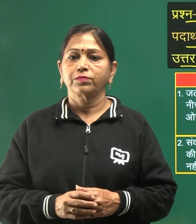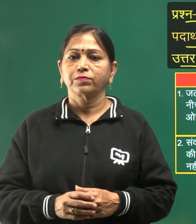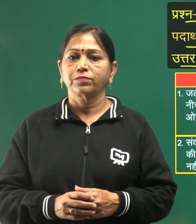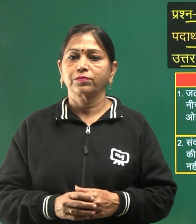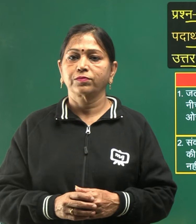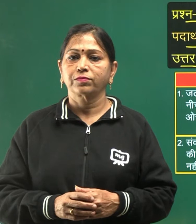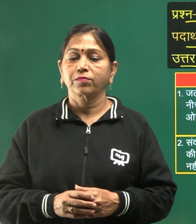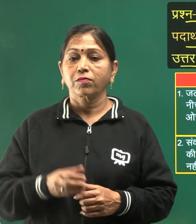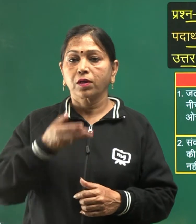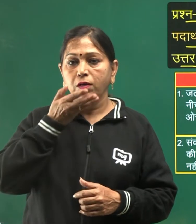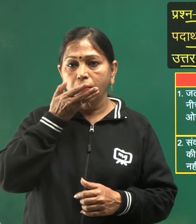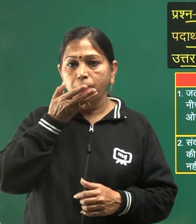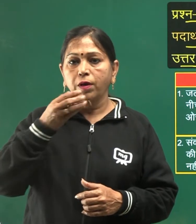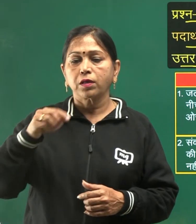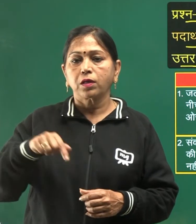जल का संवहन